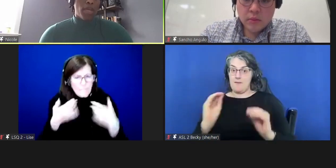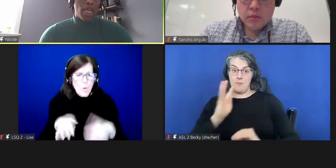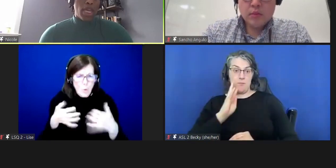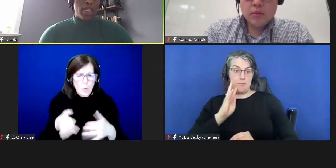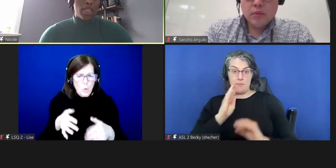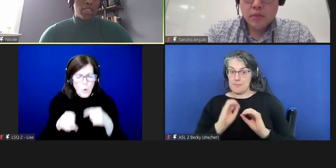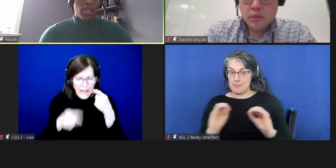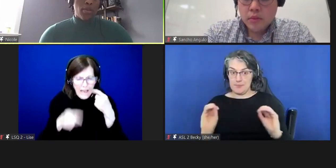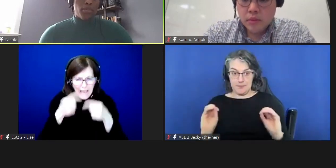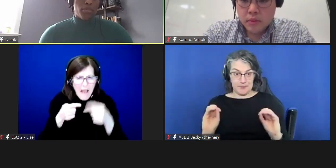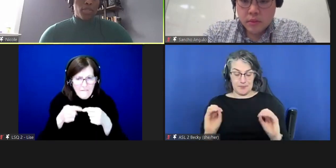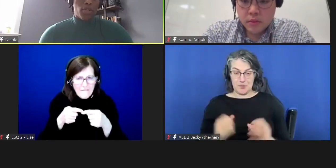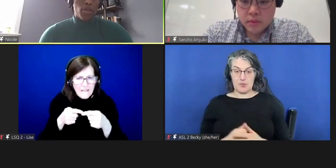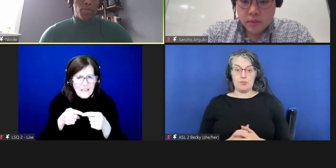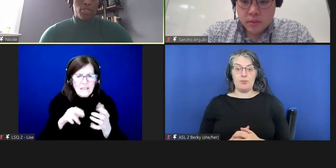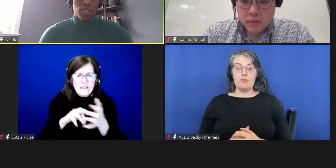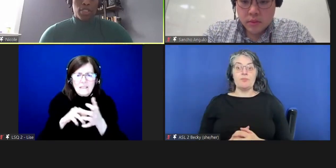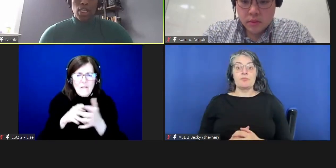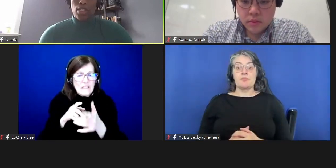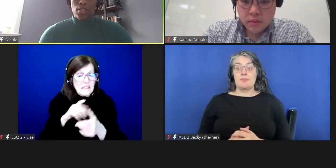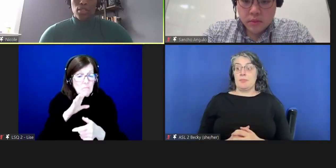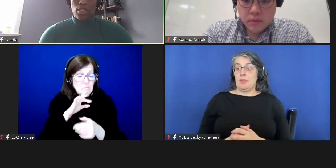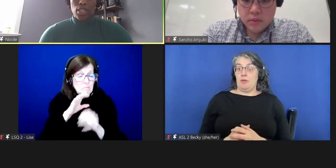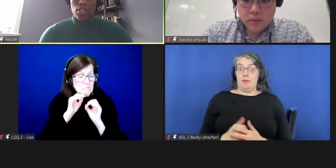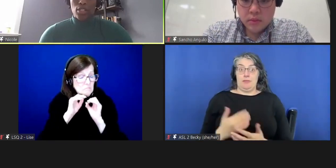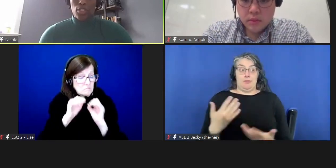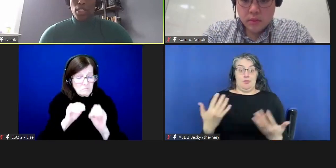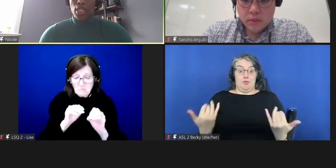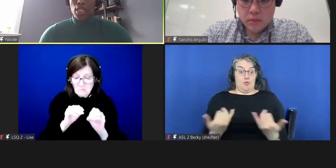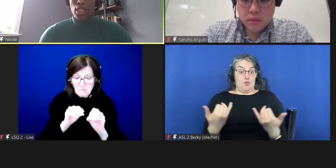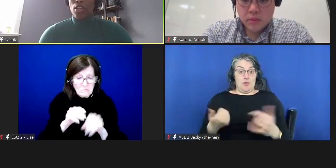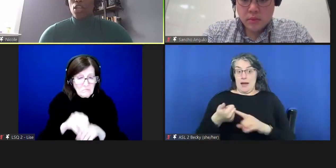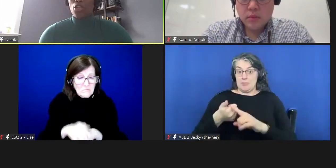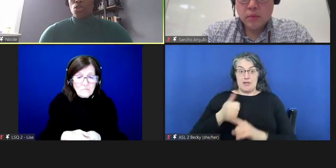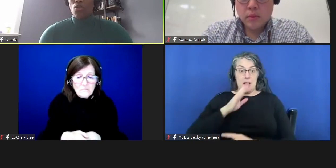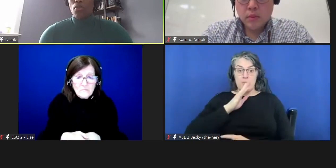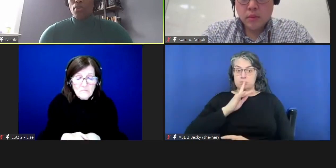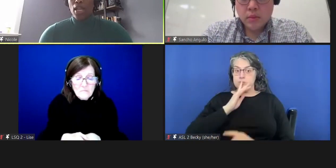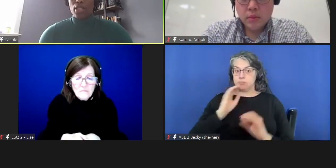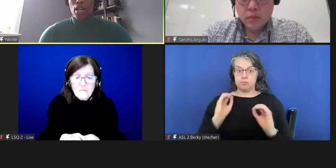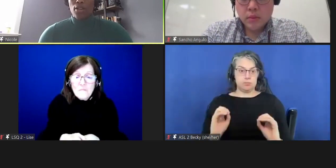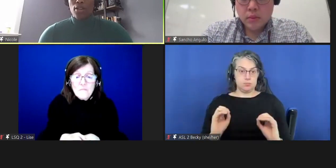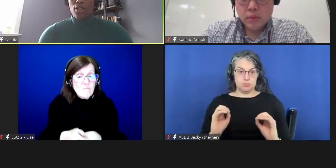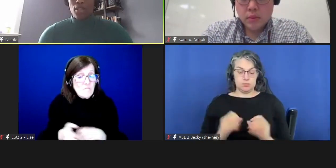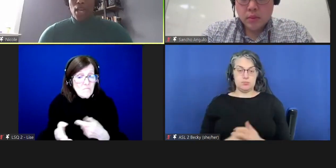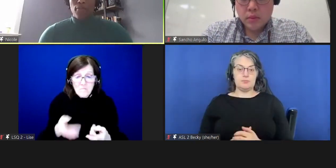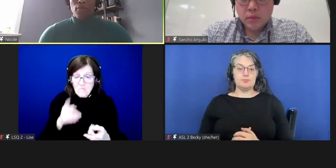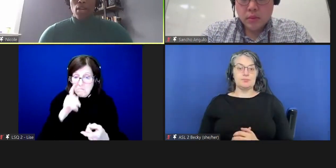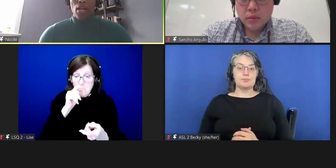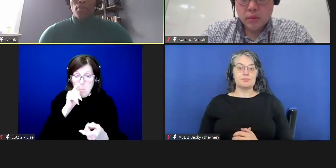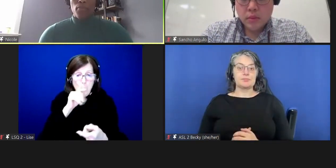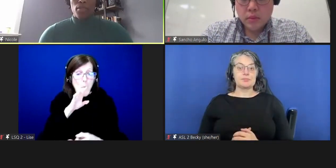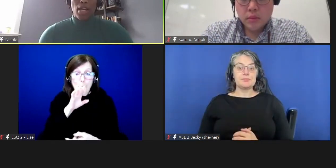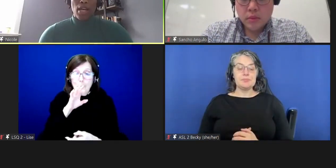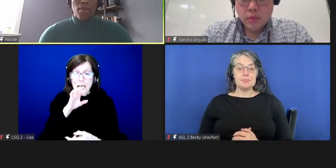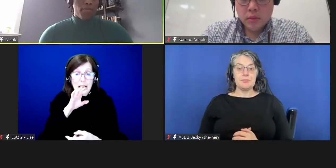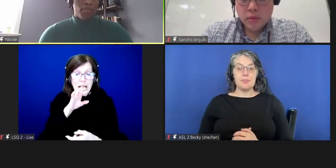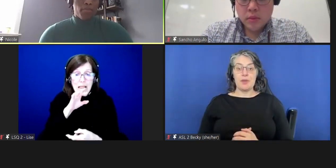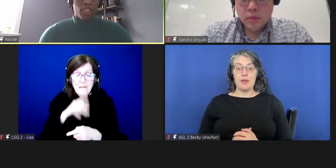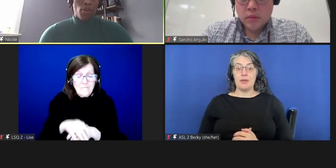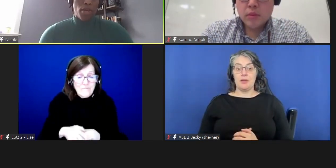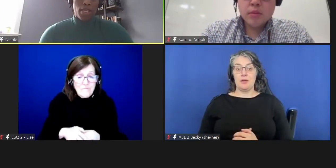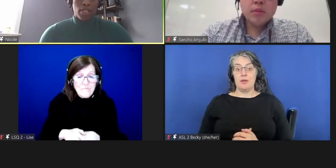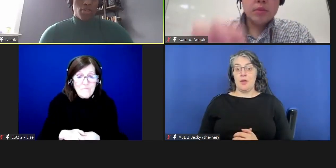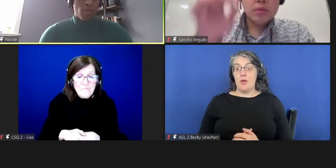donc, il est non verbalisé et il n'est pas en mesure de parler. Et toute ma vie,